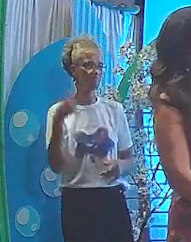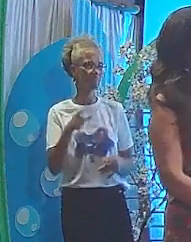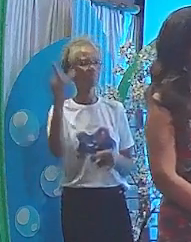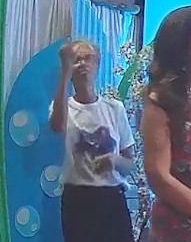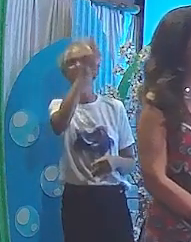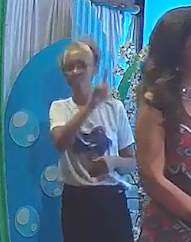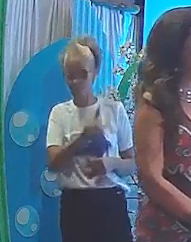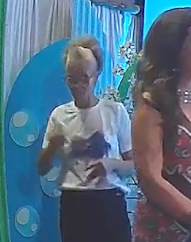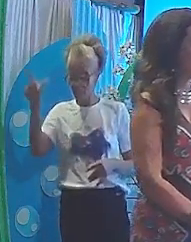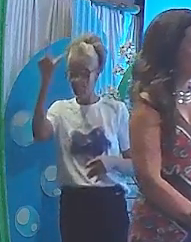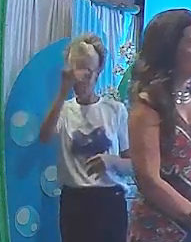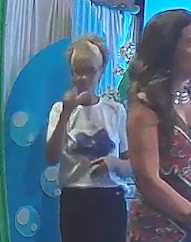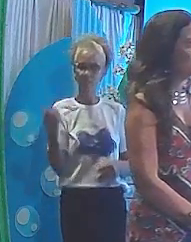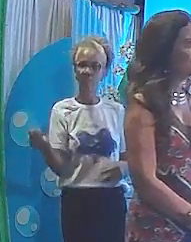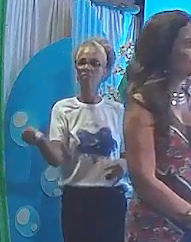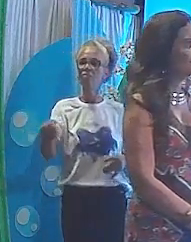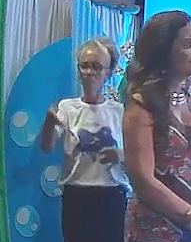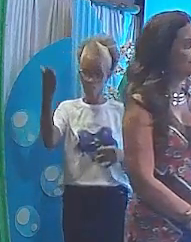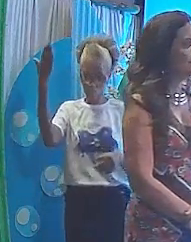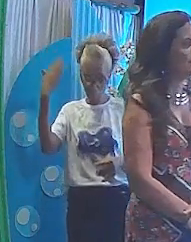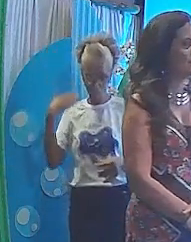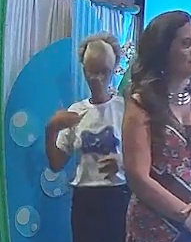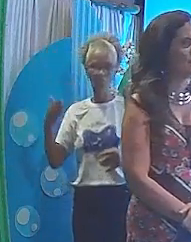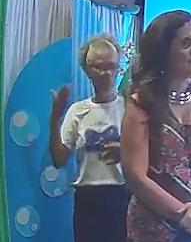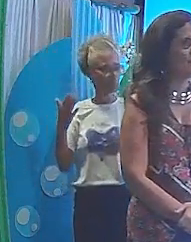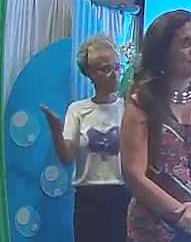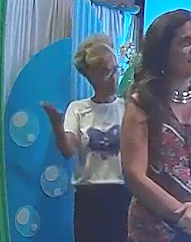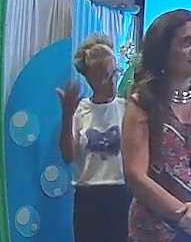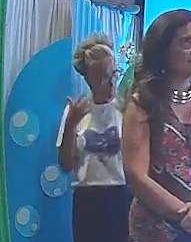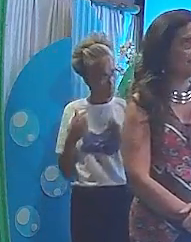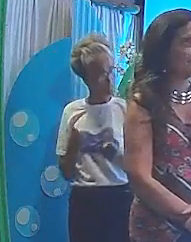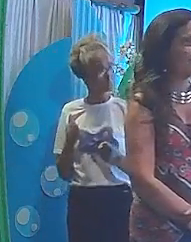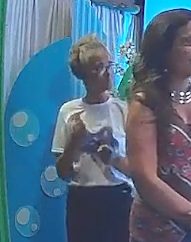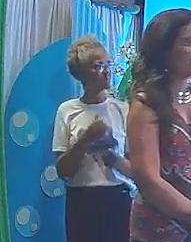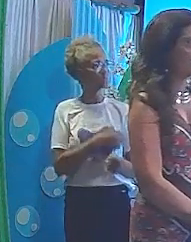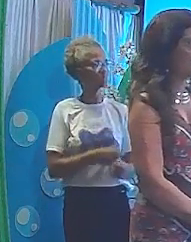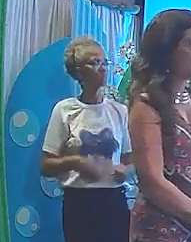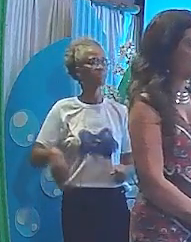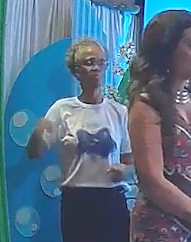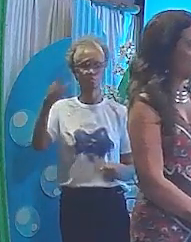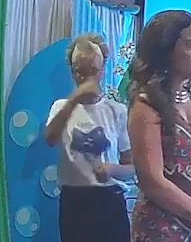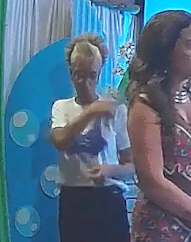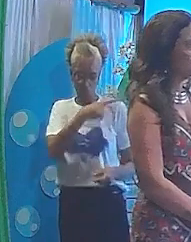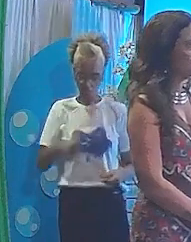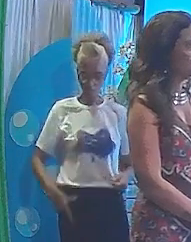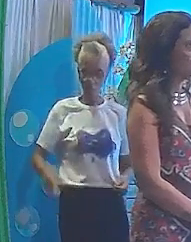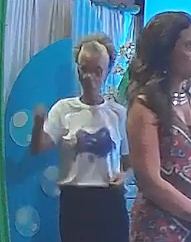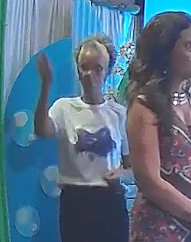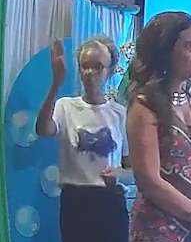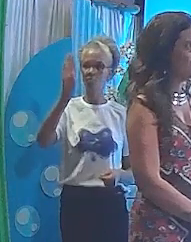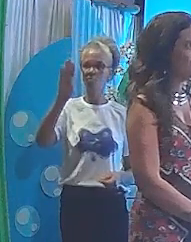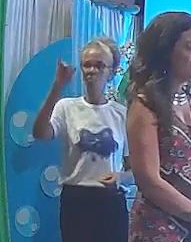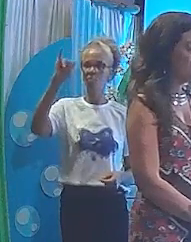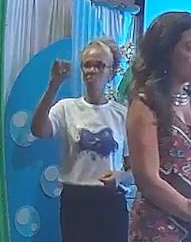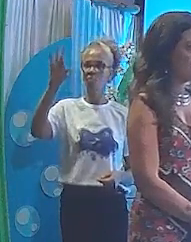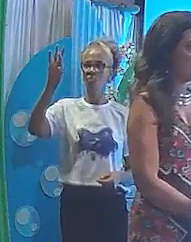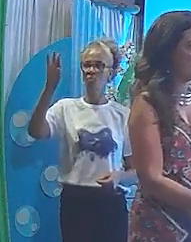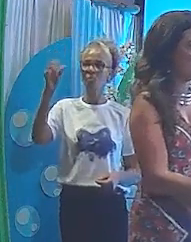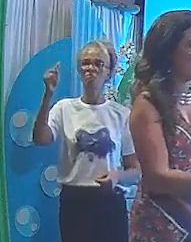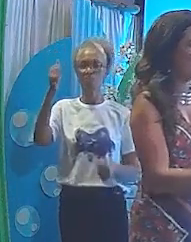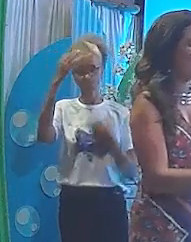outros virão. E agradecer a presença de todos, em nome da prefeitura, em nome do prefeito Bira. Desejo a todos uma boa FlipF.